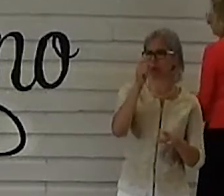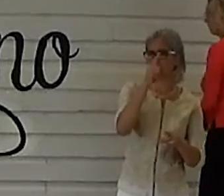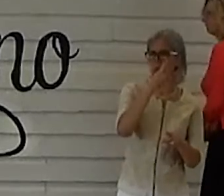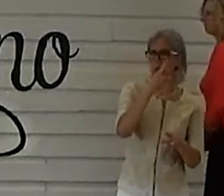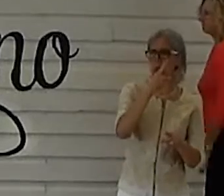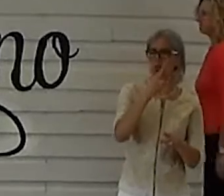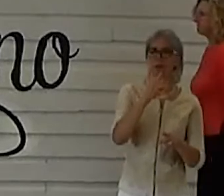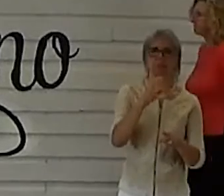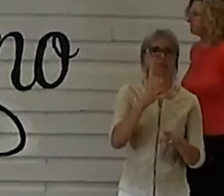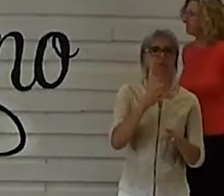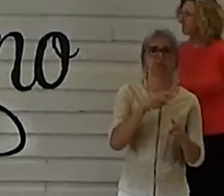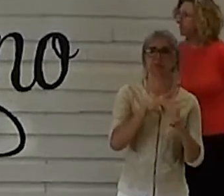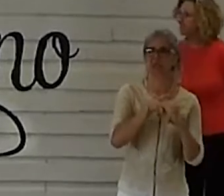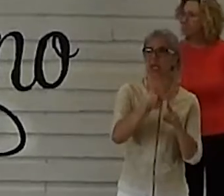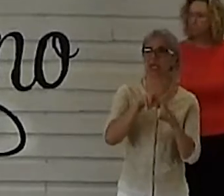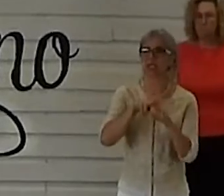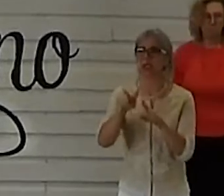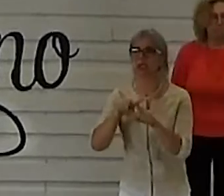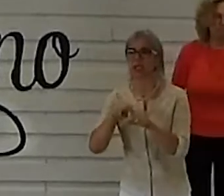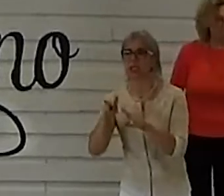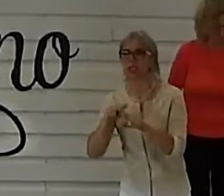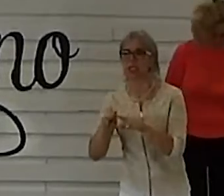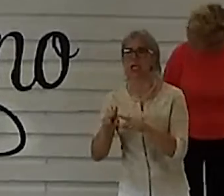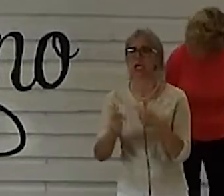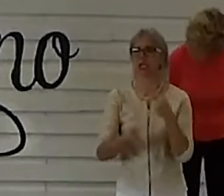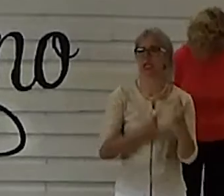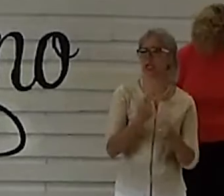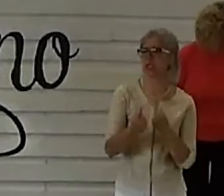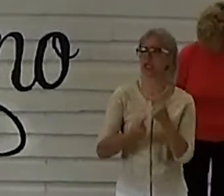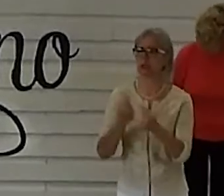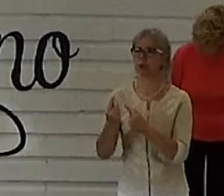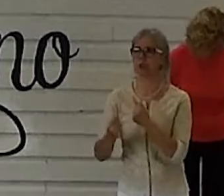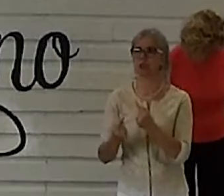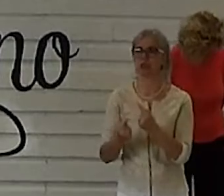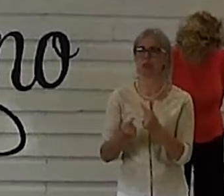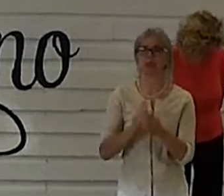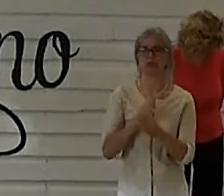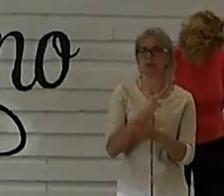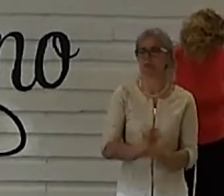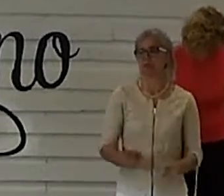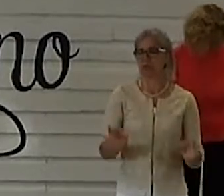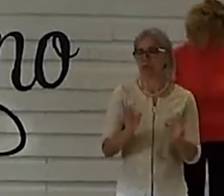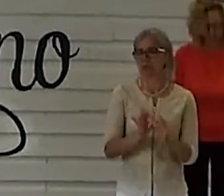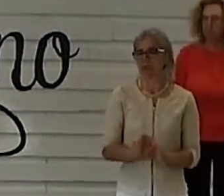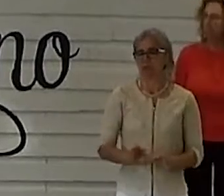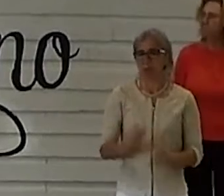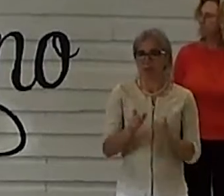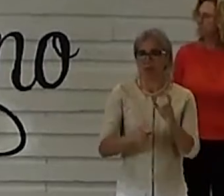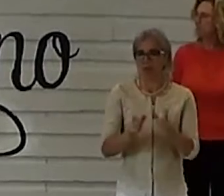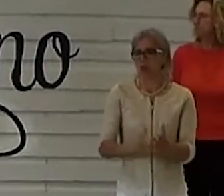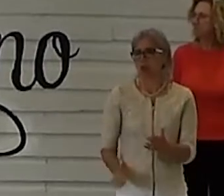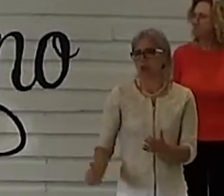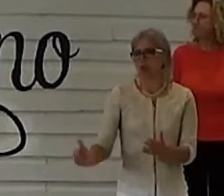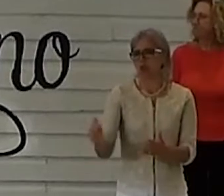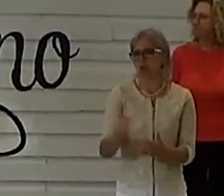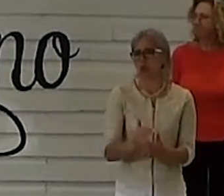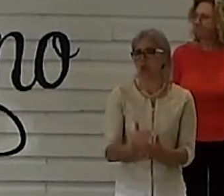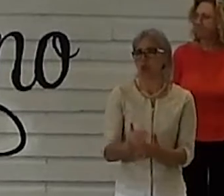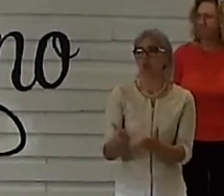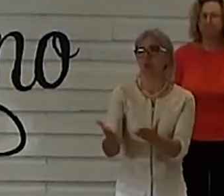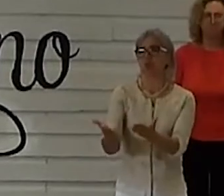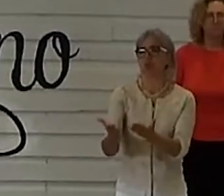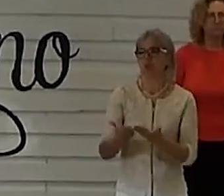che hanno bisogno di essere guariti, liberati, sanati, e che magari nella società non stanno avendo altro che accuse sopra di